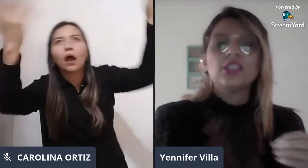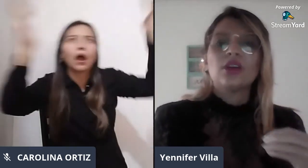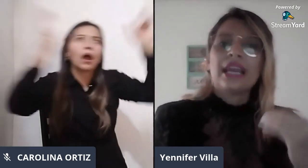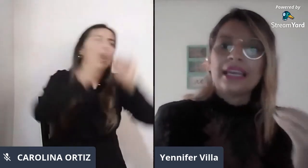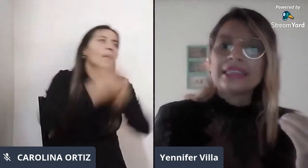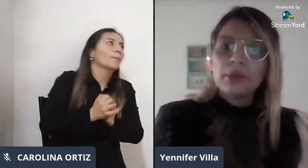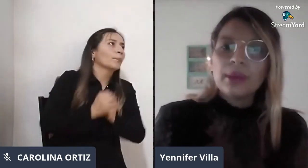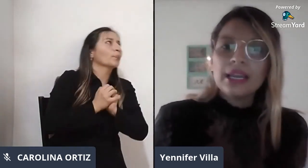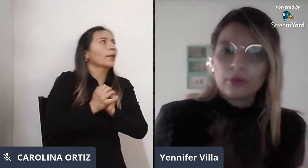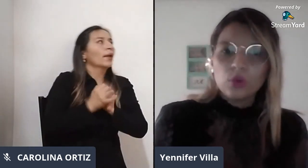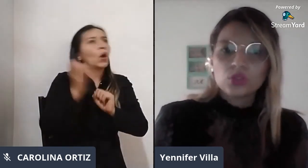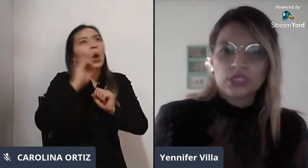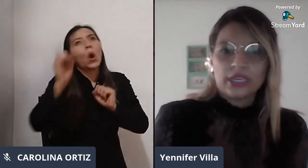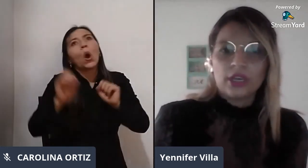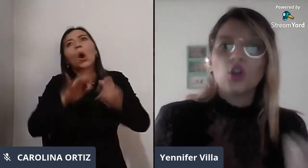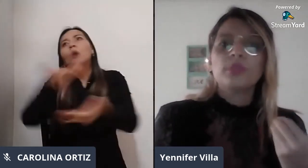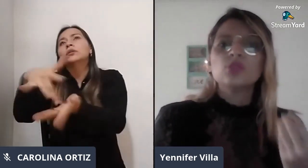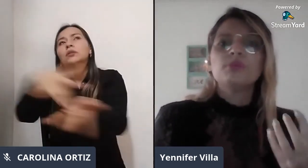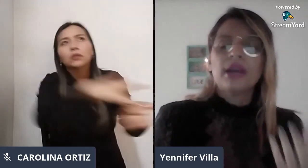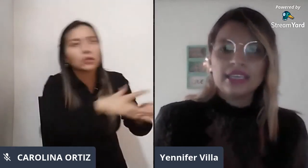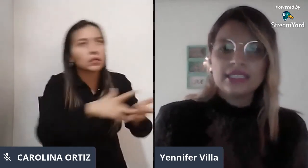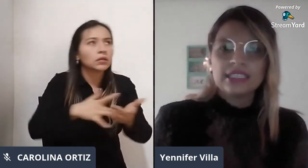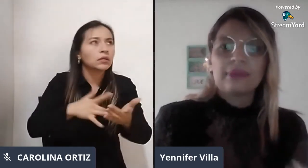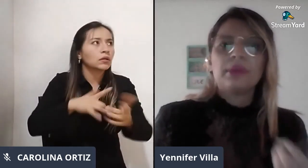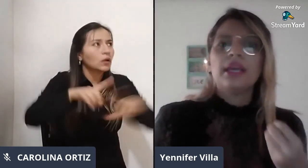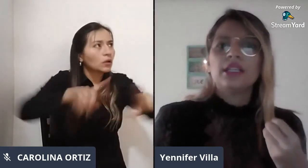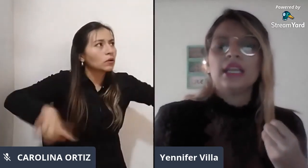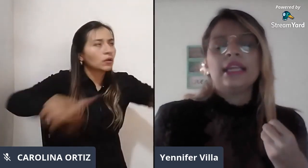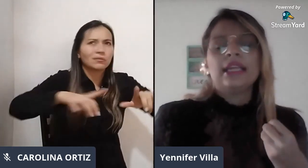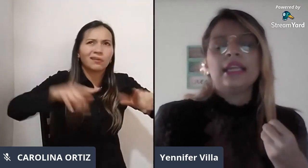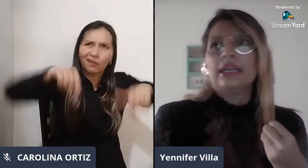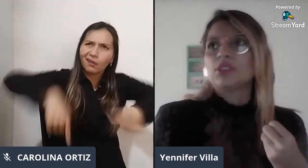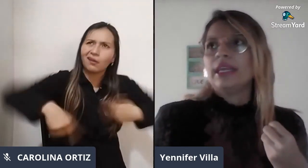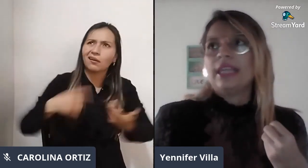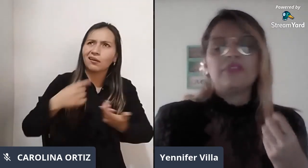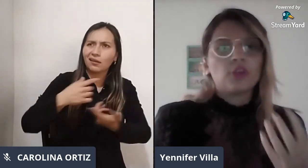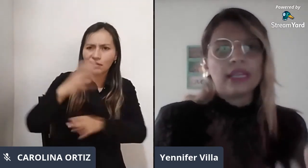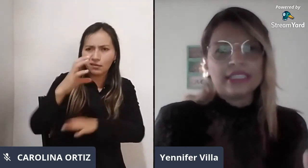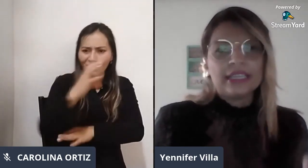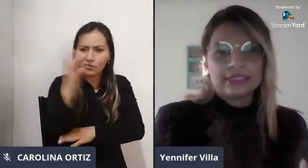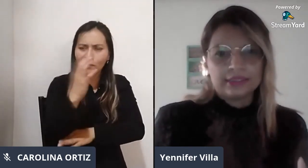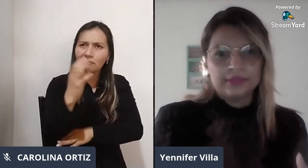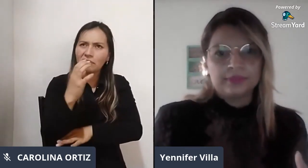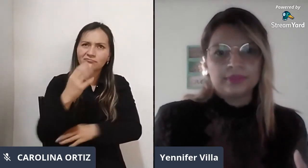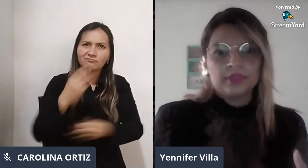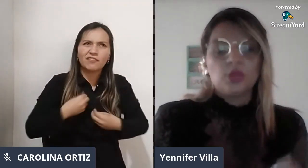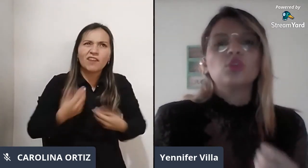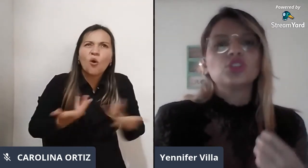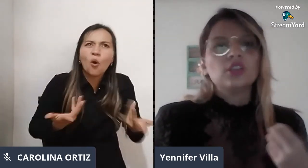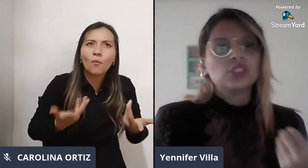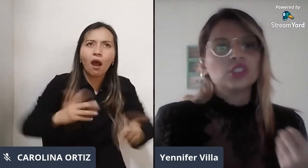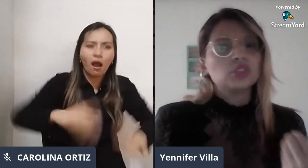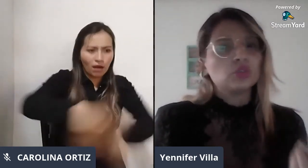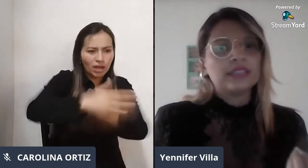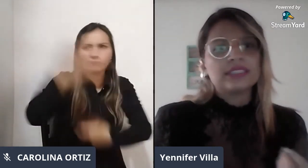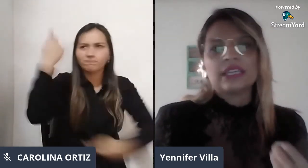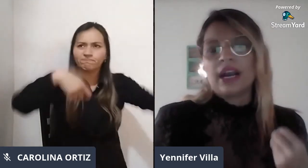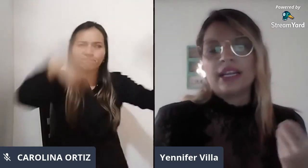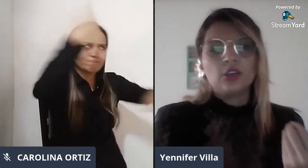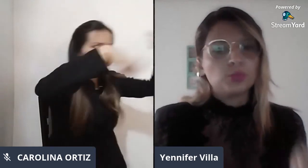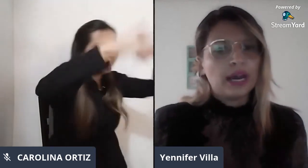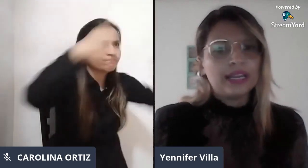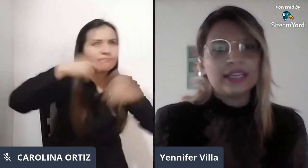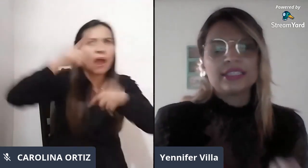cuarentena, sino que la gente vive del rebusque. Colombia es un país que vive, digamos que, de la informalidad. Muchos de los